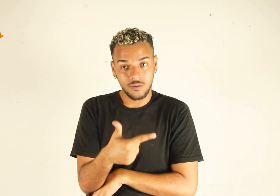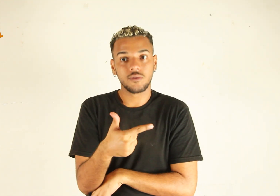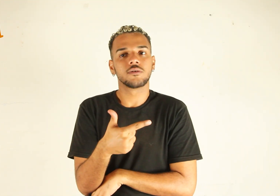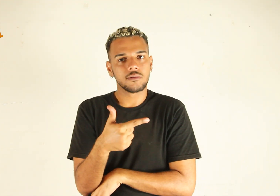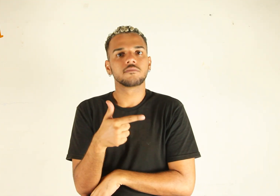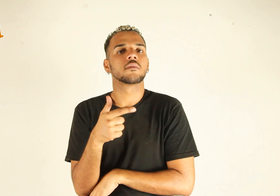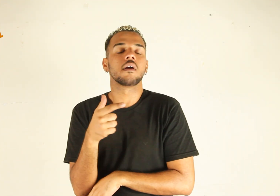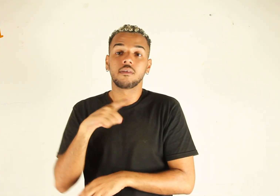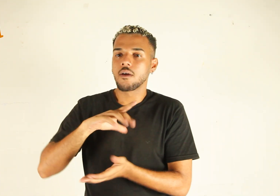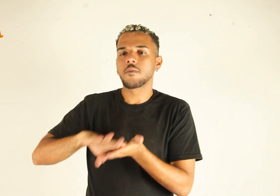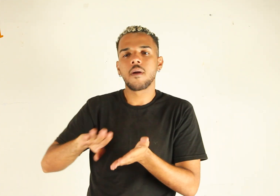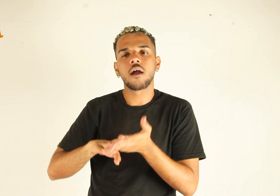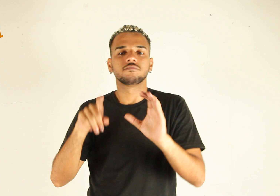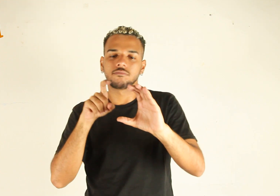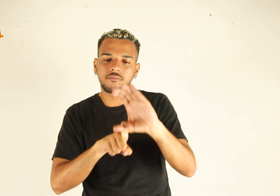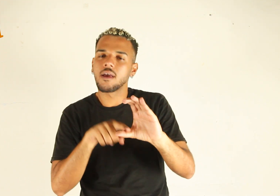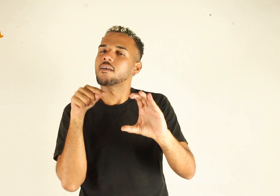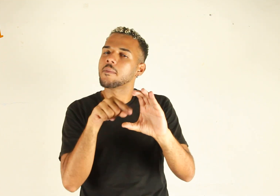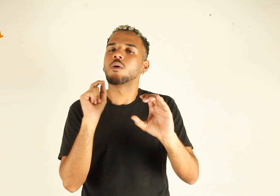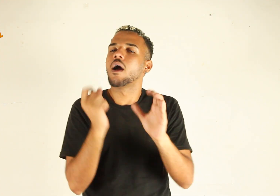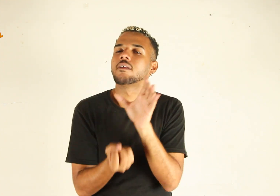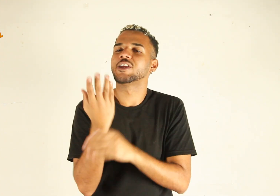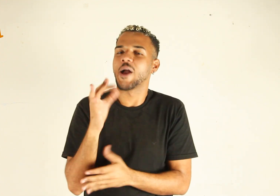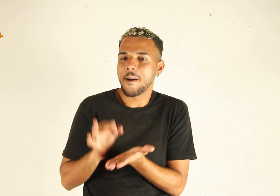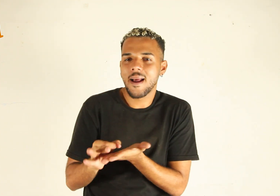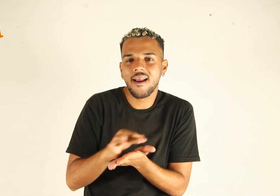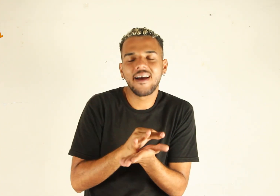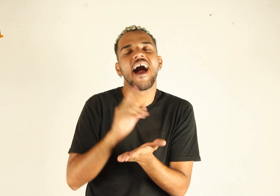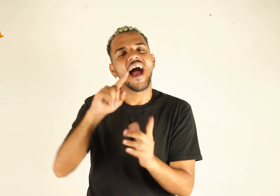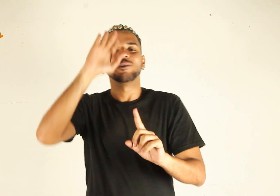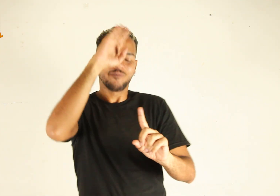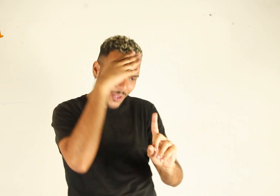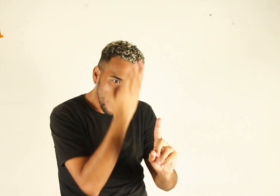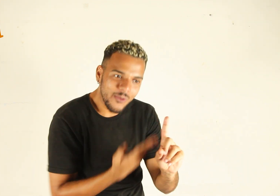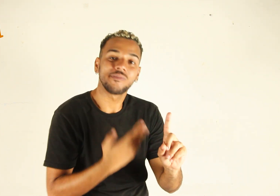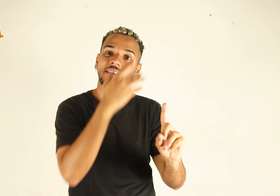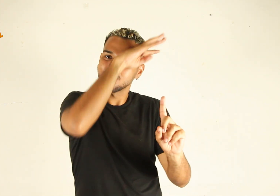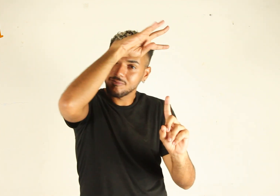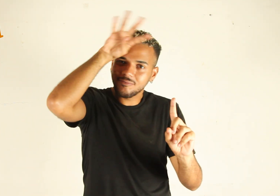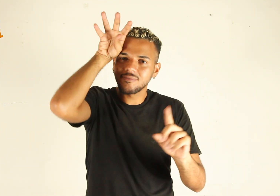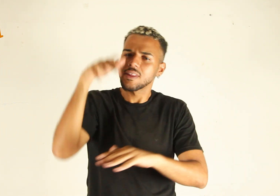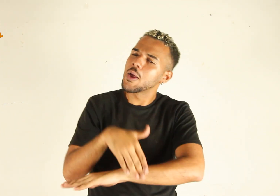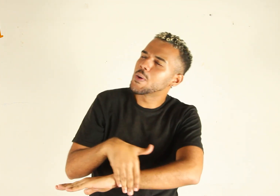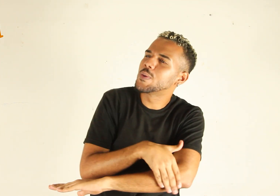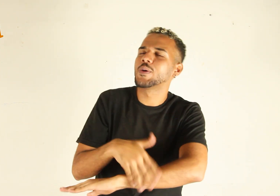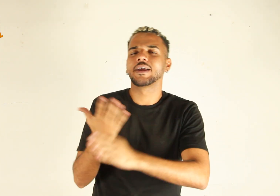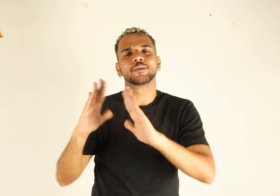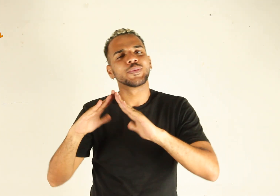de intensa movimentação. Em 2012, o Banco Nacional de Angola cunhou moedas de 20 kwanzas,